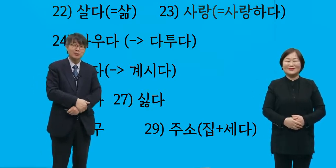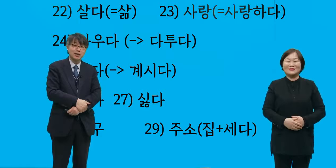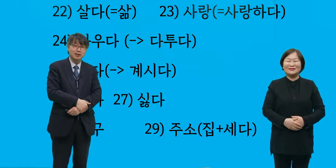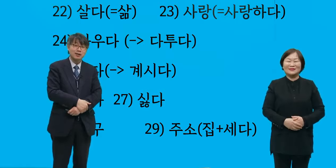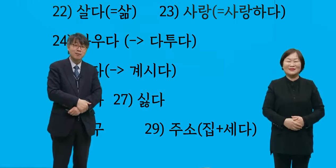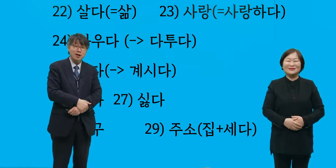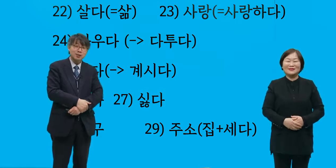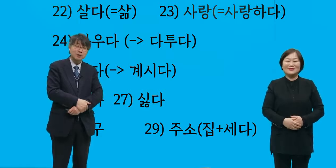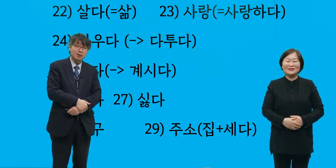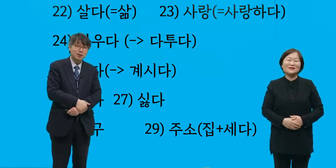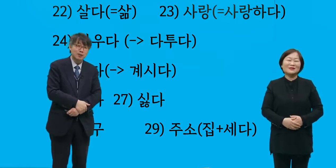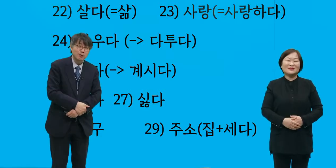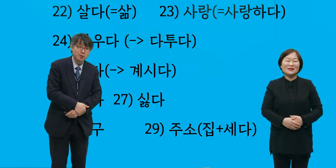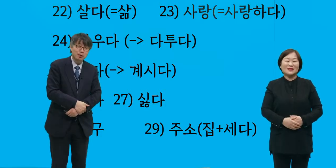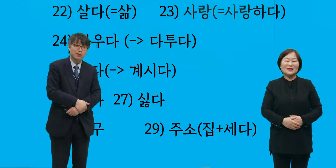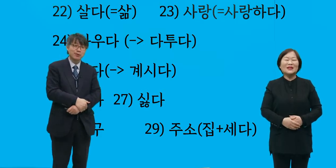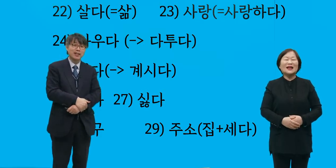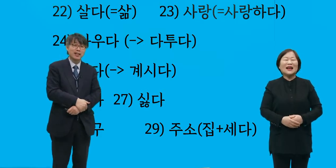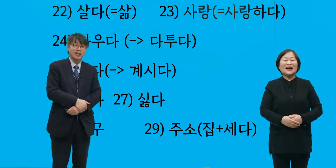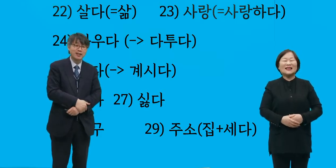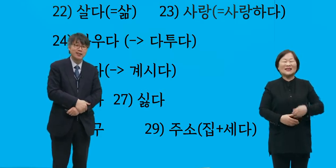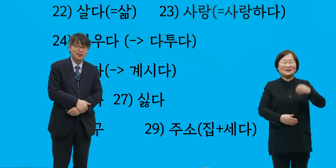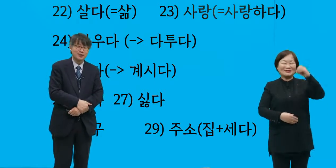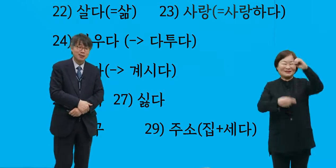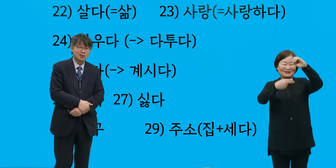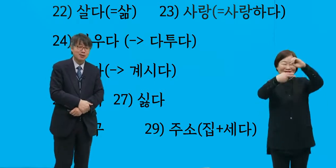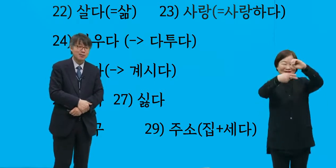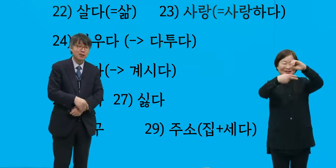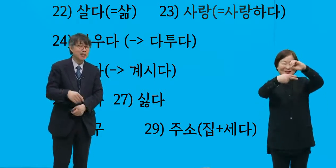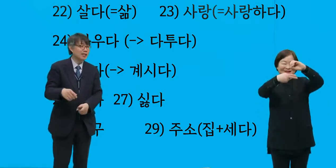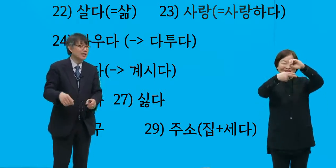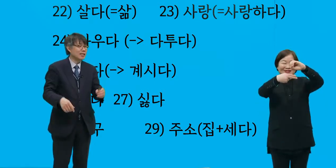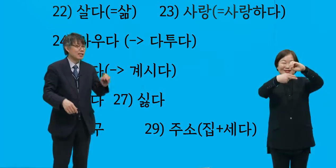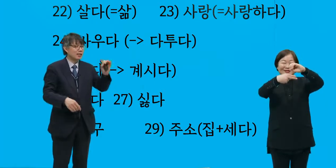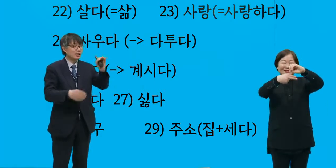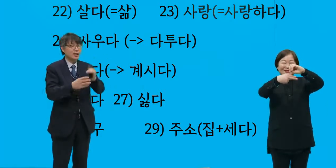같지만 빵점을 절대 맞아본 적이 없습니다. 맞아본 적이 없는데 이게